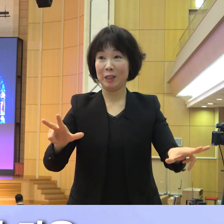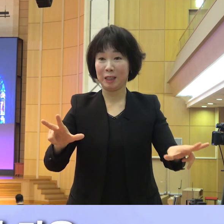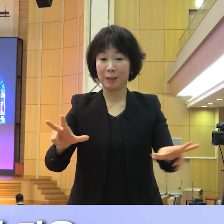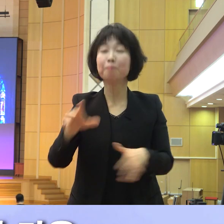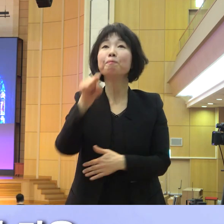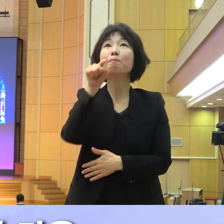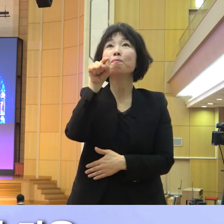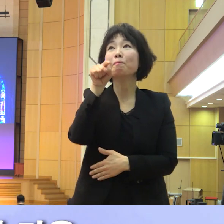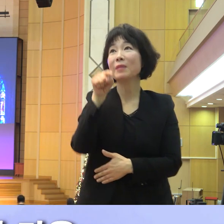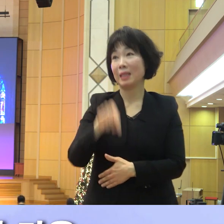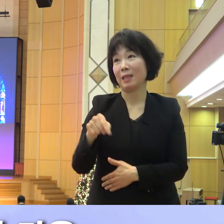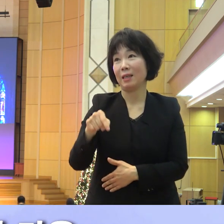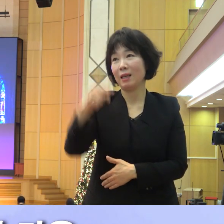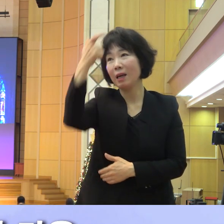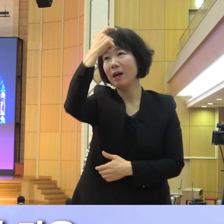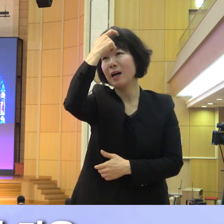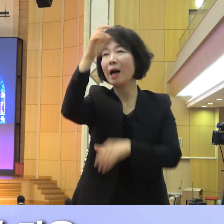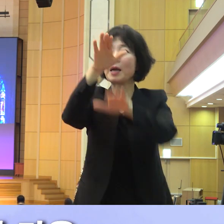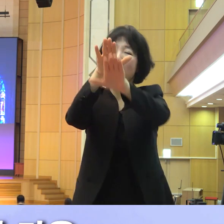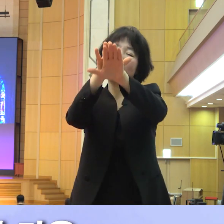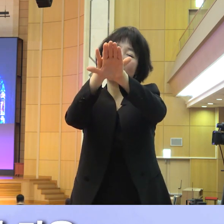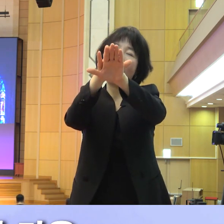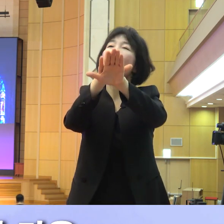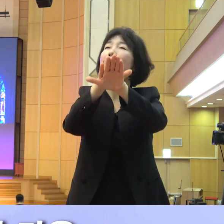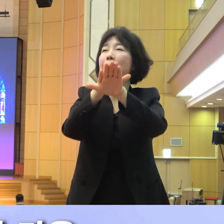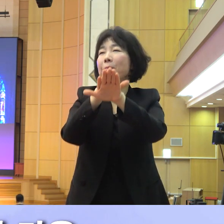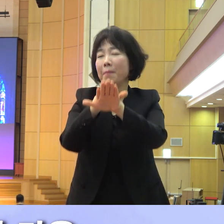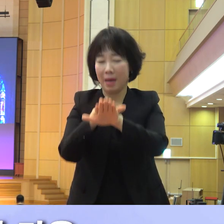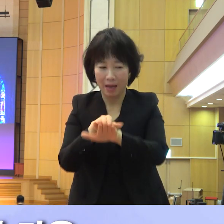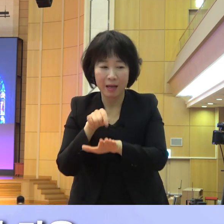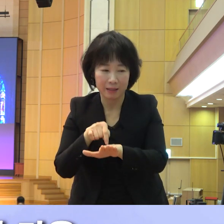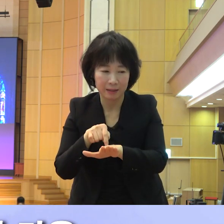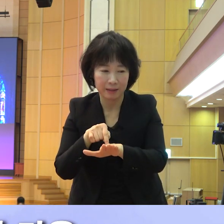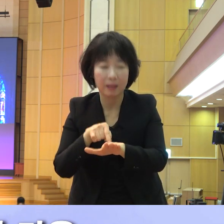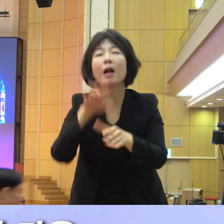드리는 이 예배를